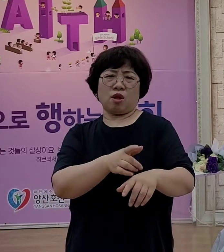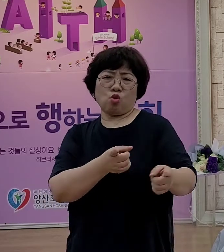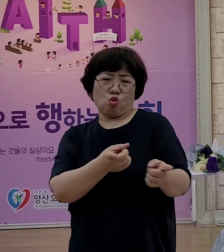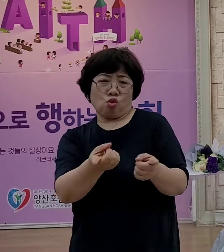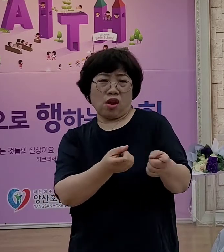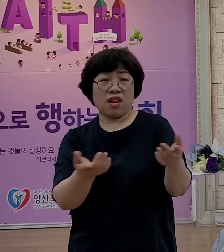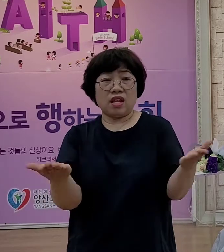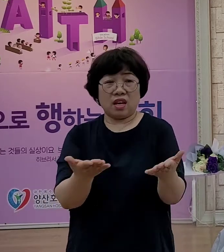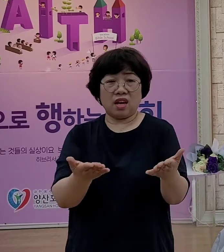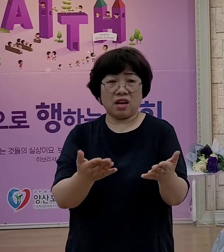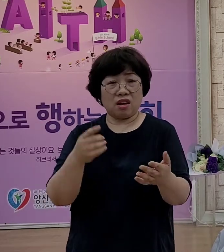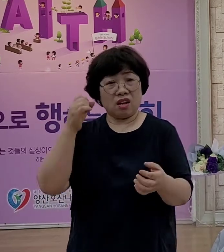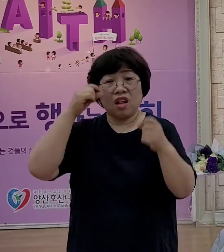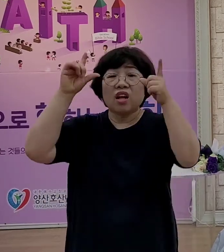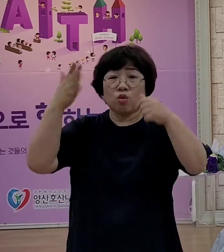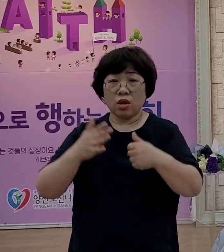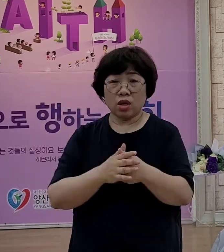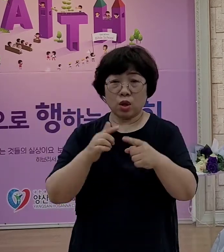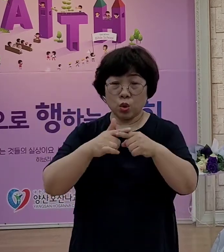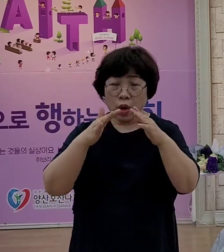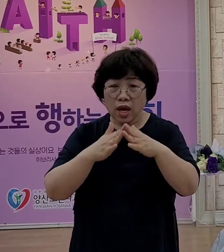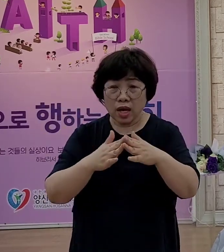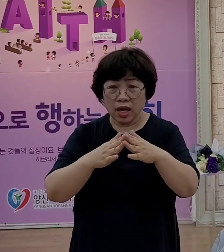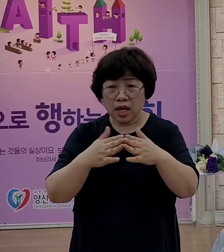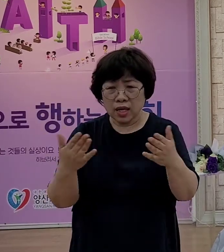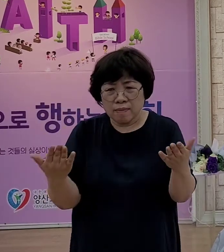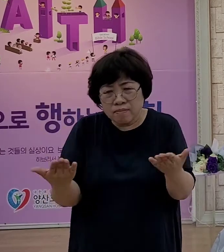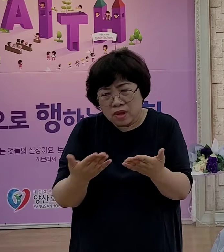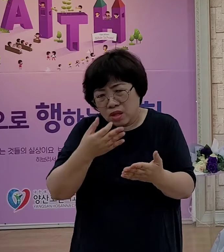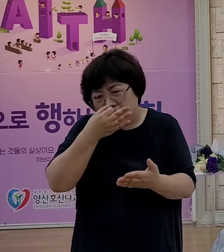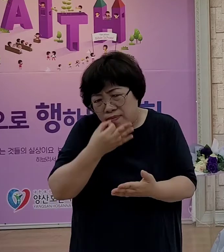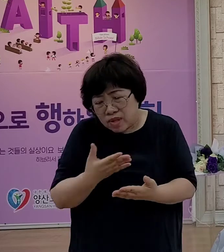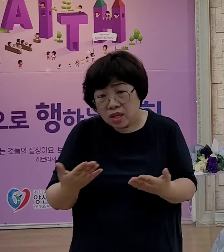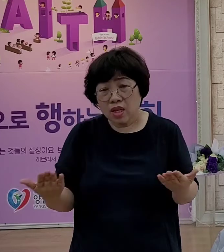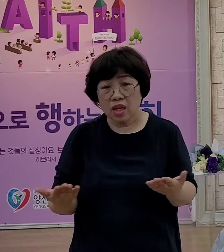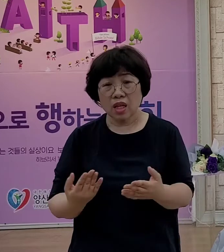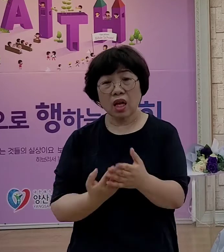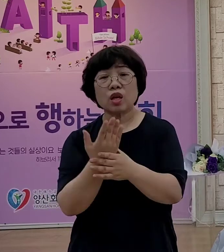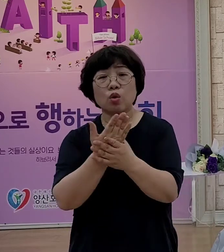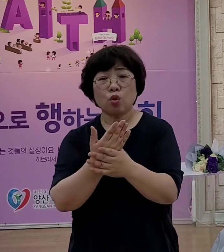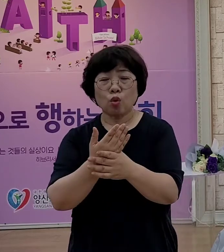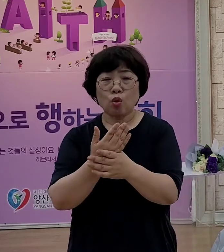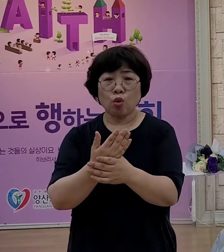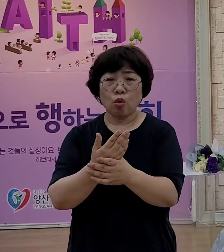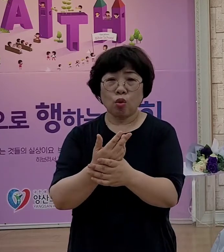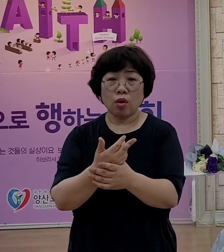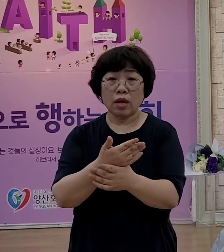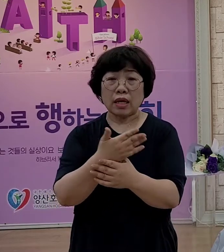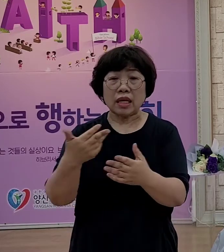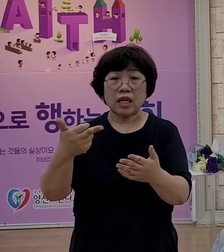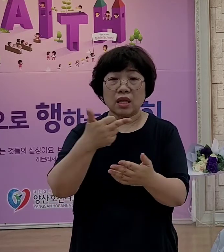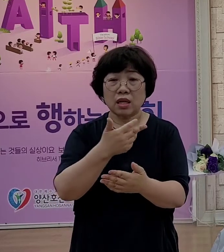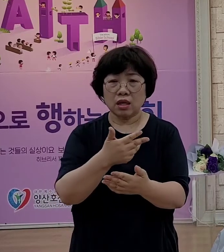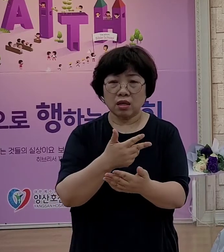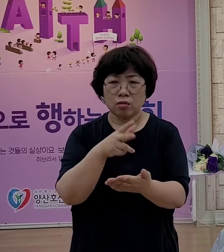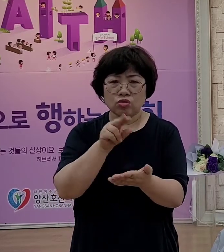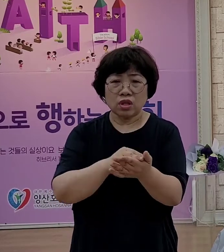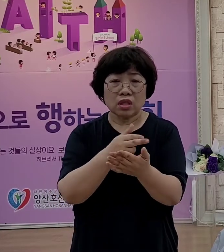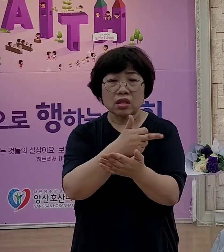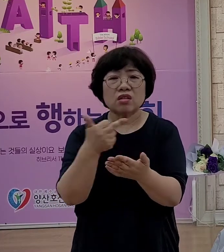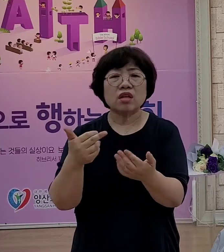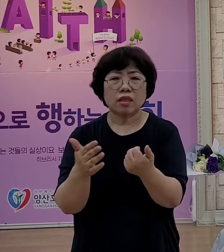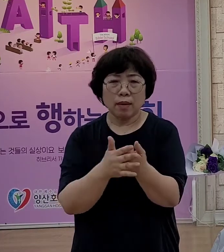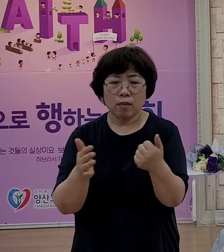그러니까 교회가 힘들어지고 목사님이 이 교회가 이렇게 일이 커지니까 목사님한테는 말하지 마세요.